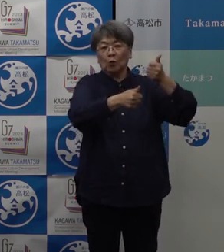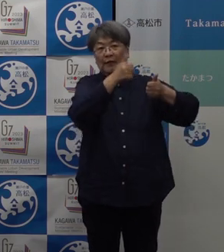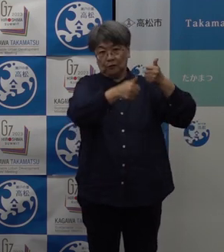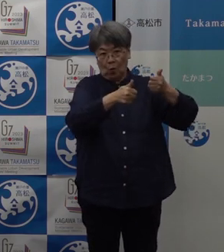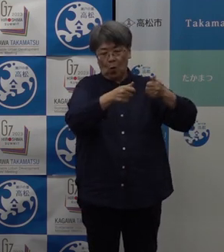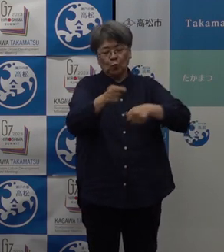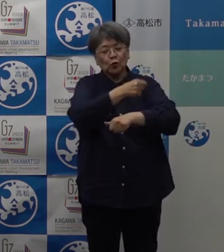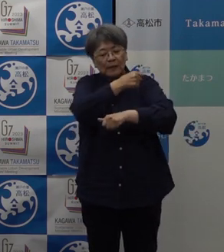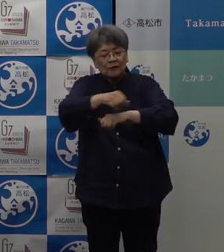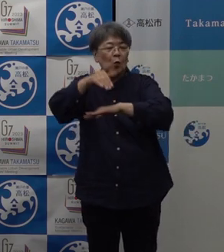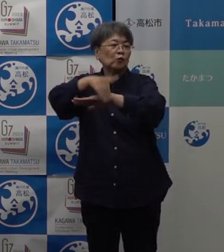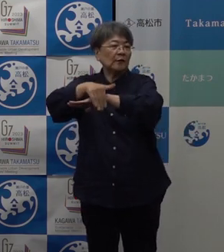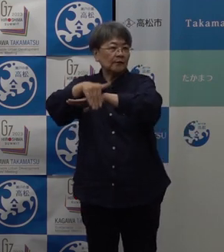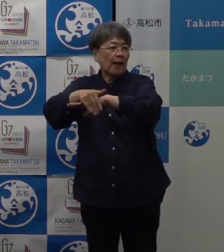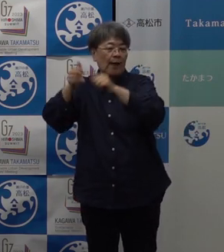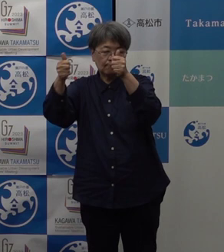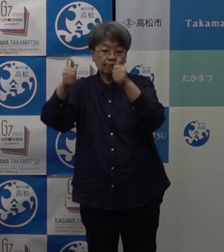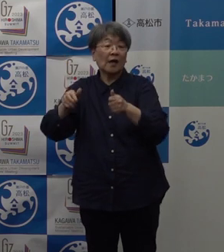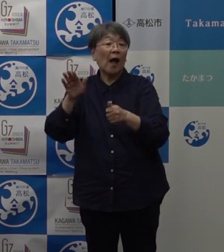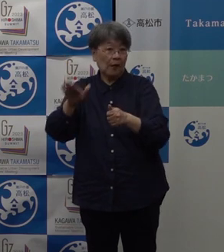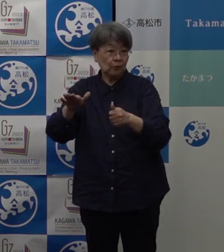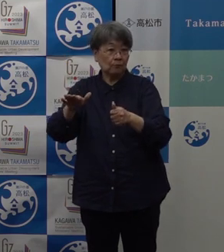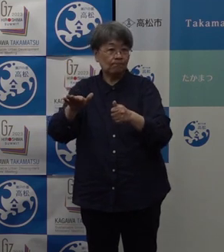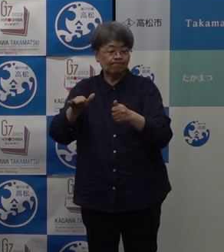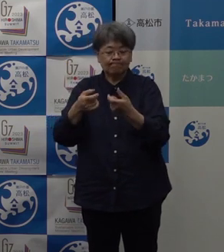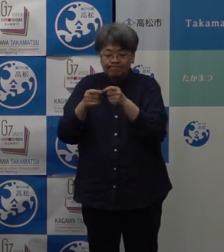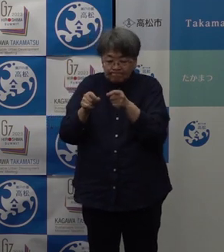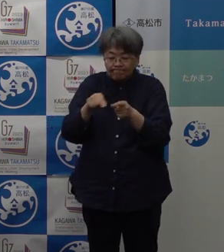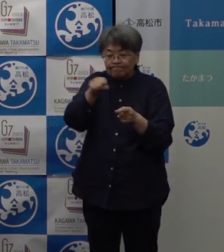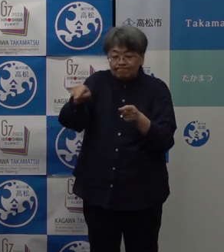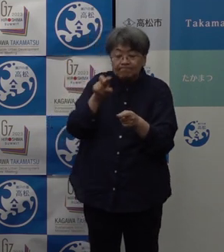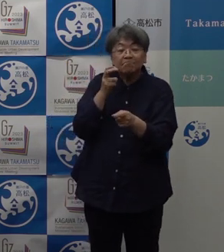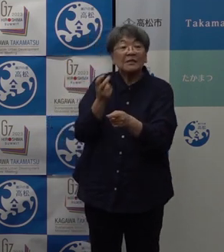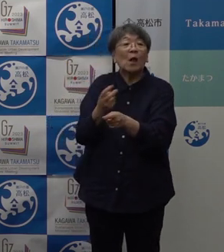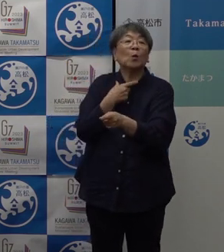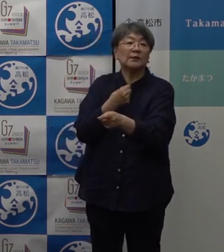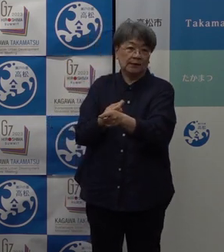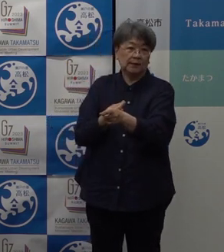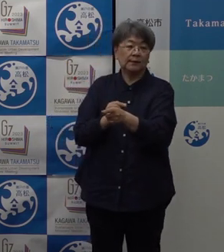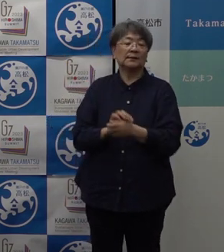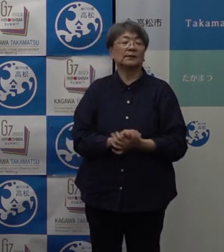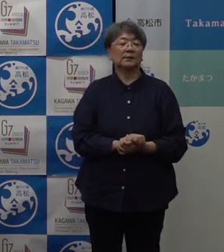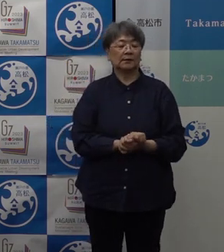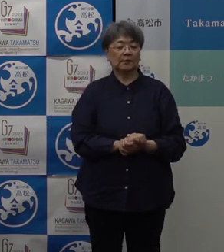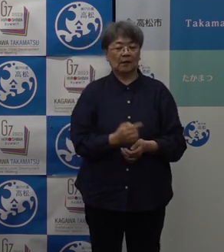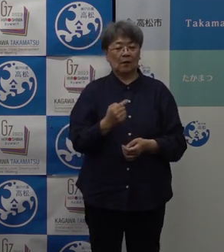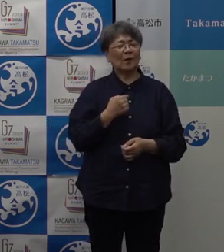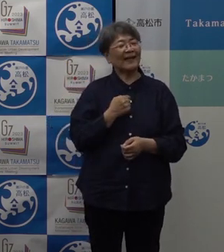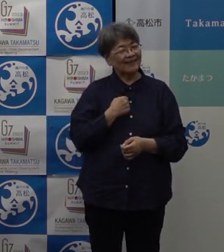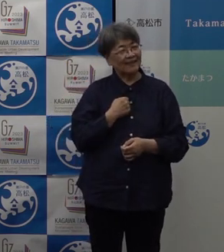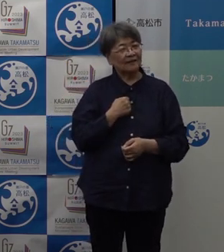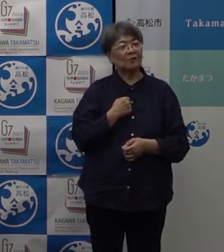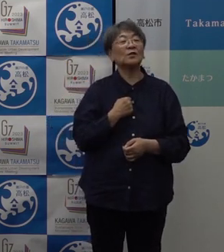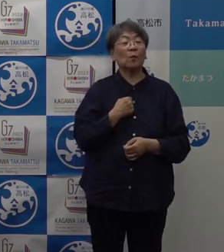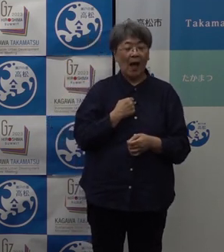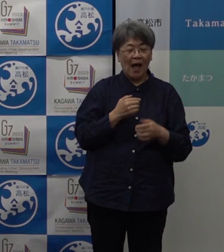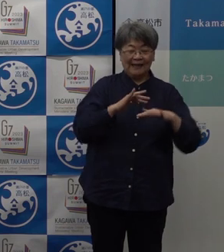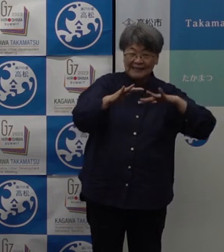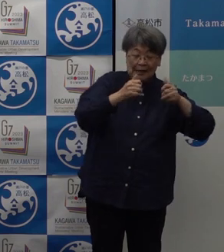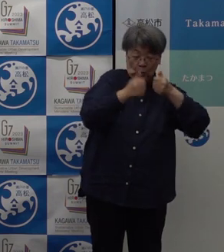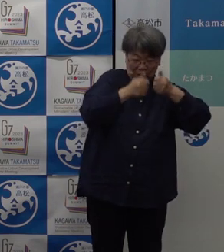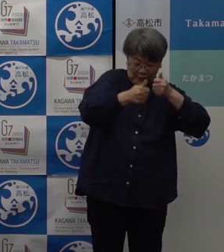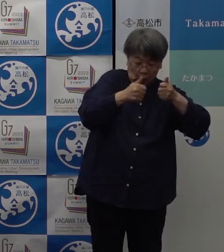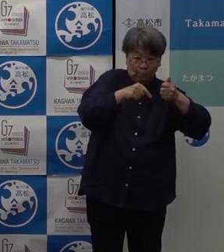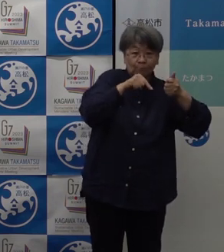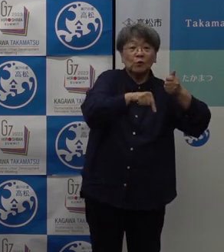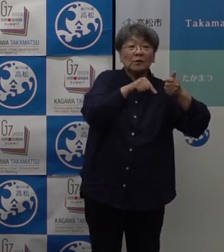イトを開設をいたします。詳細はこちらをご覧いただきたいと思います。私いたしましてはこのデザインコンテストを通